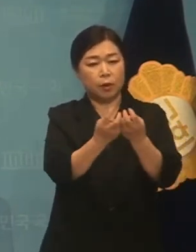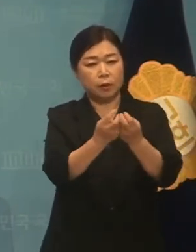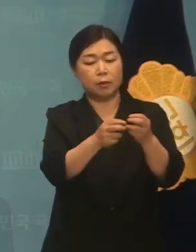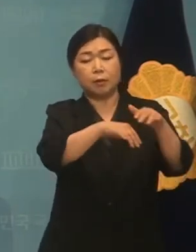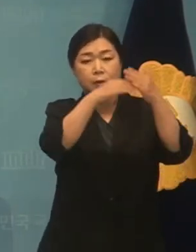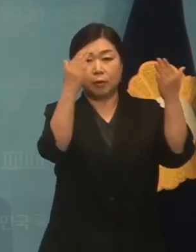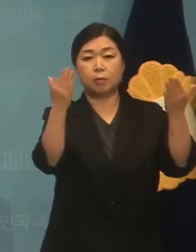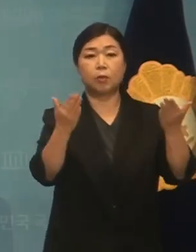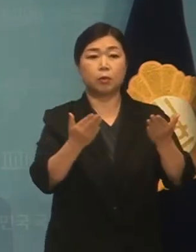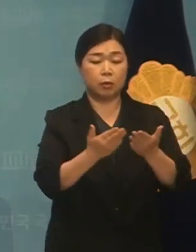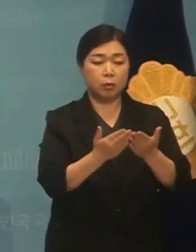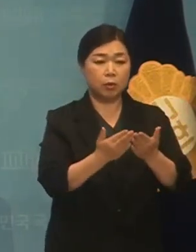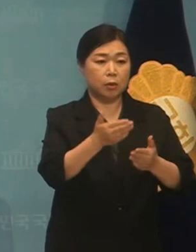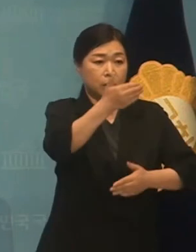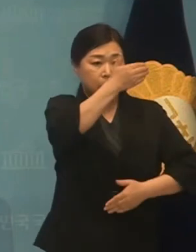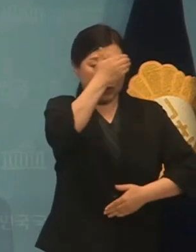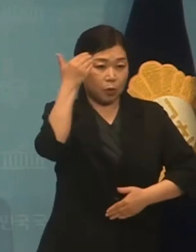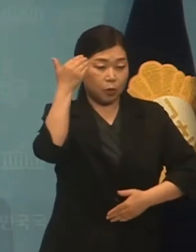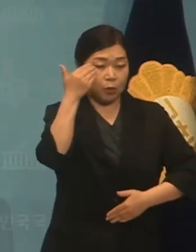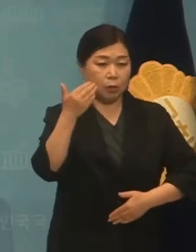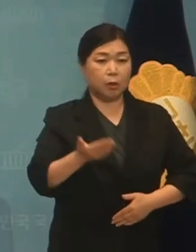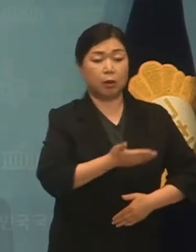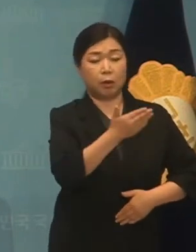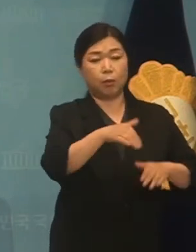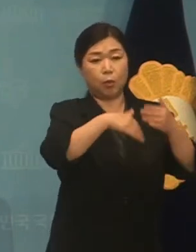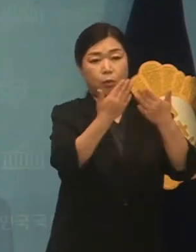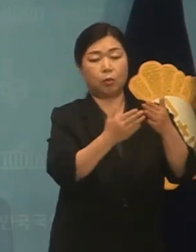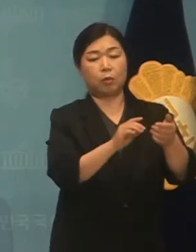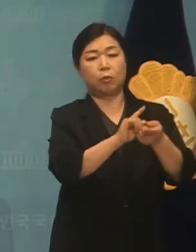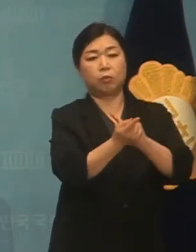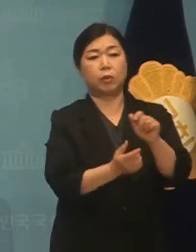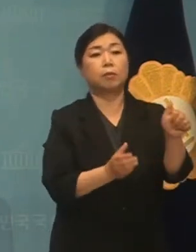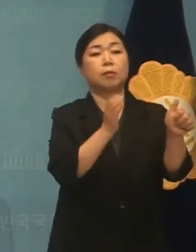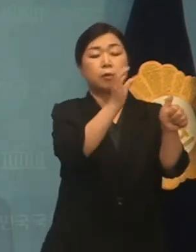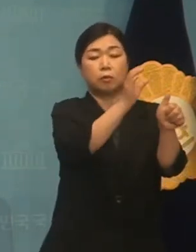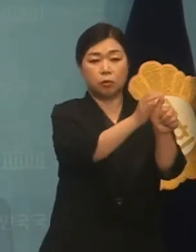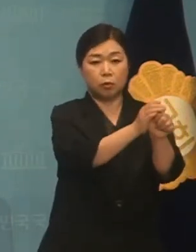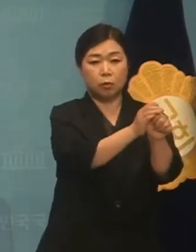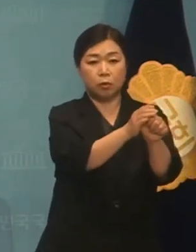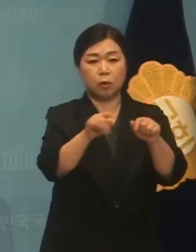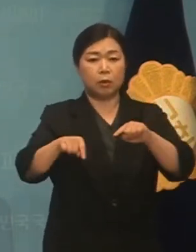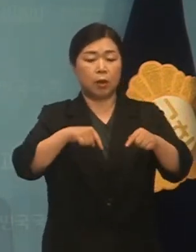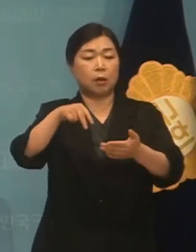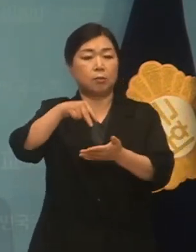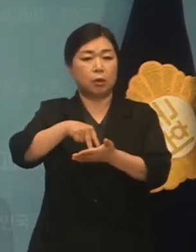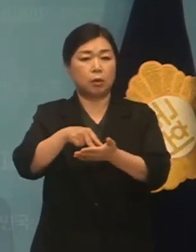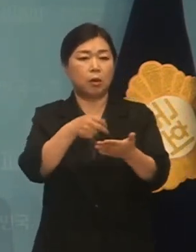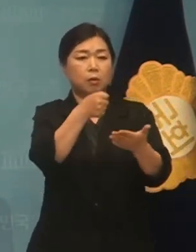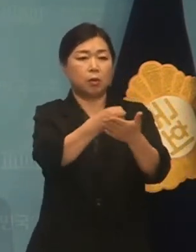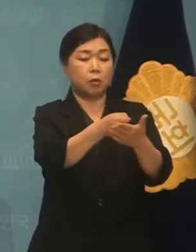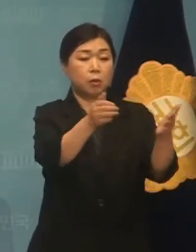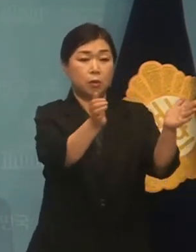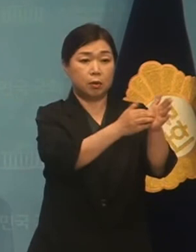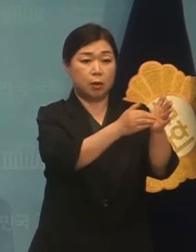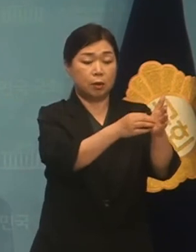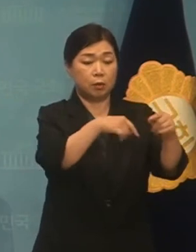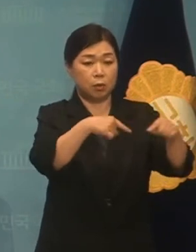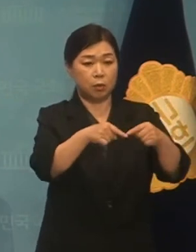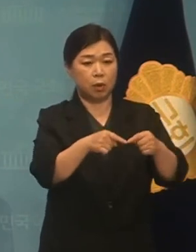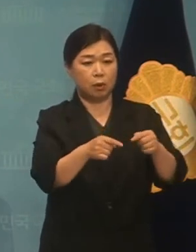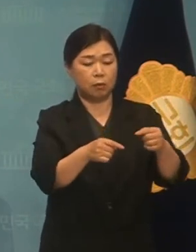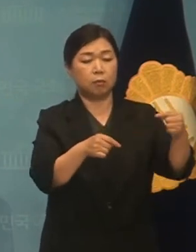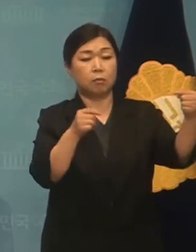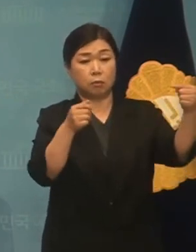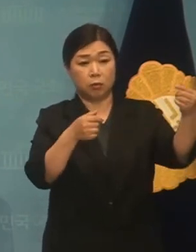모두 청년들에게 정권을 위임하고 우리 당은 결정된 정책을 수행하는